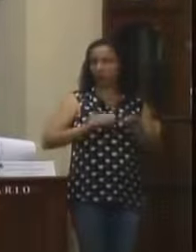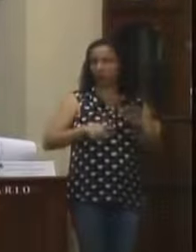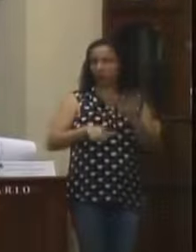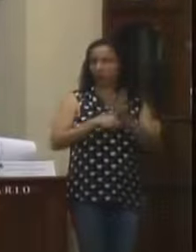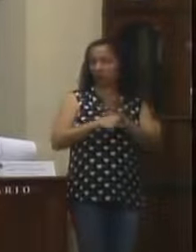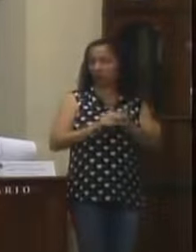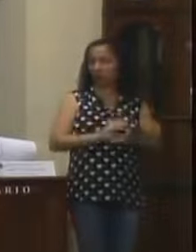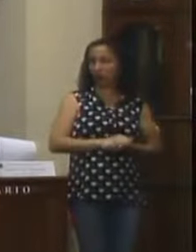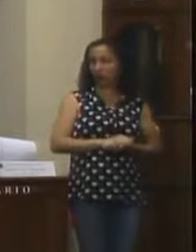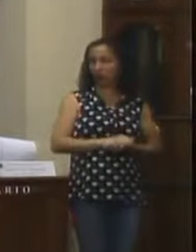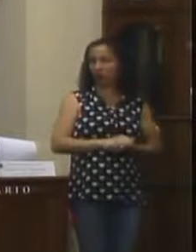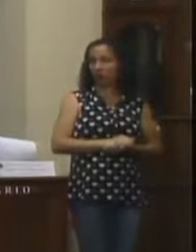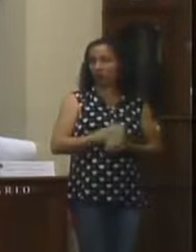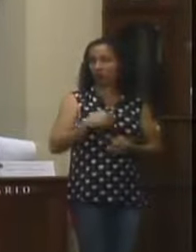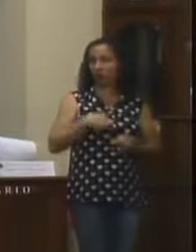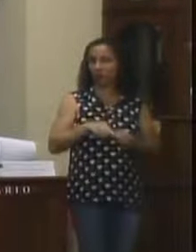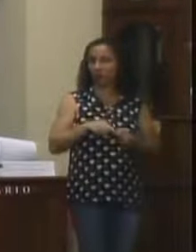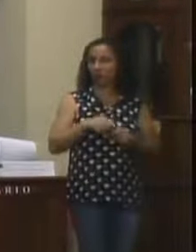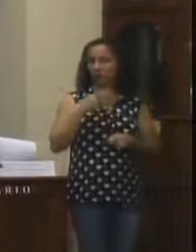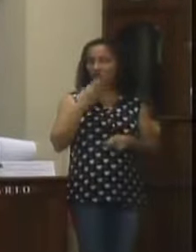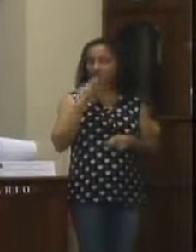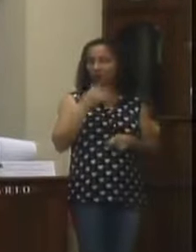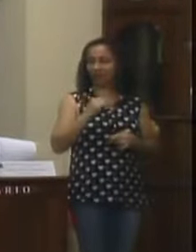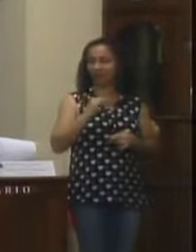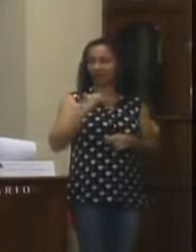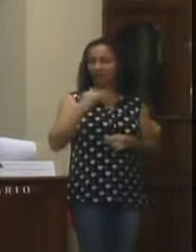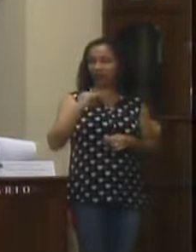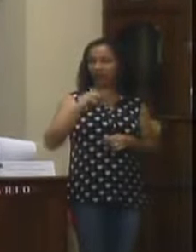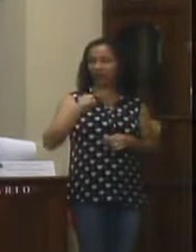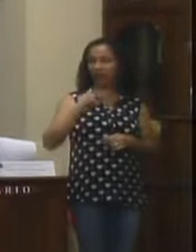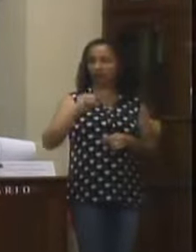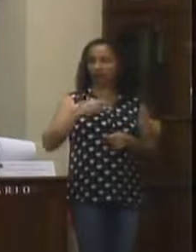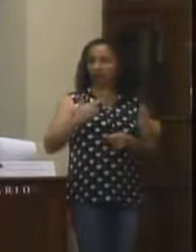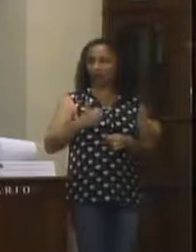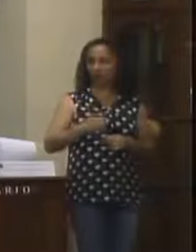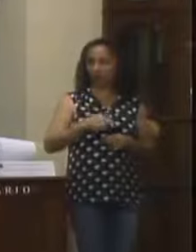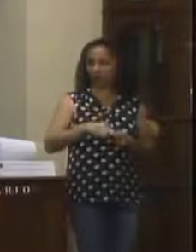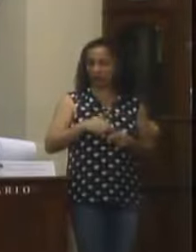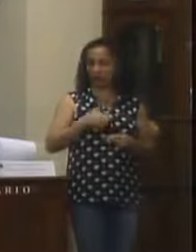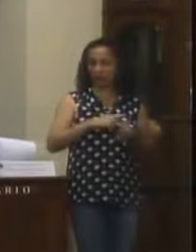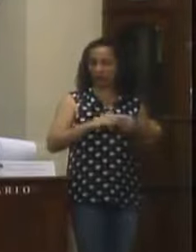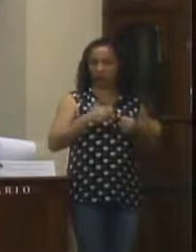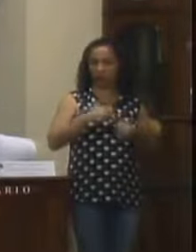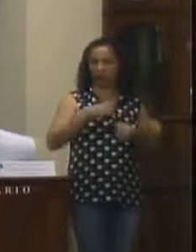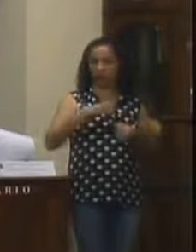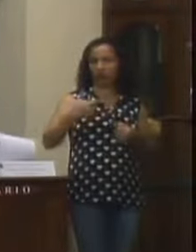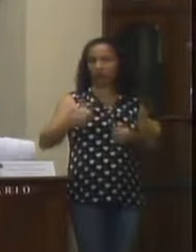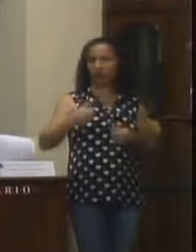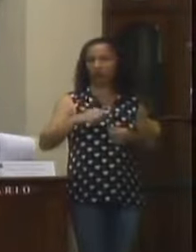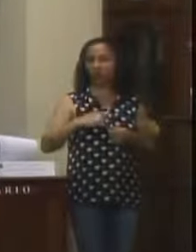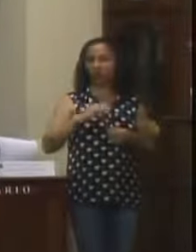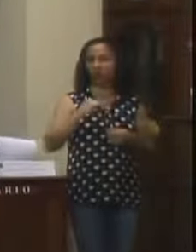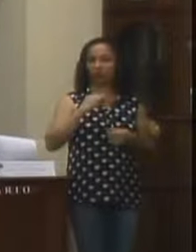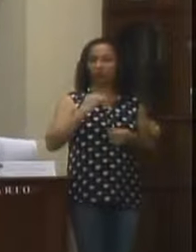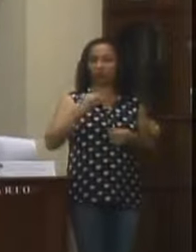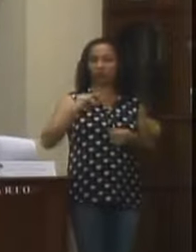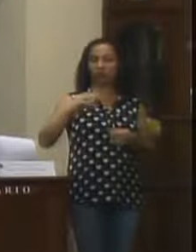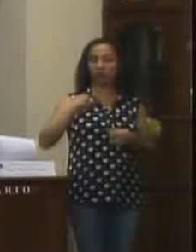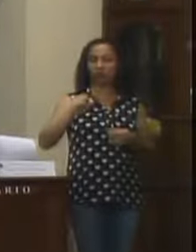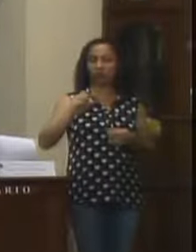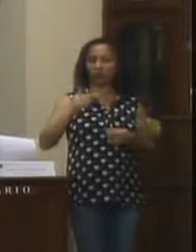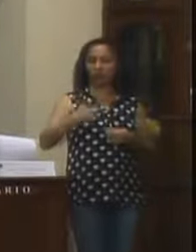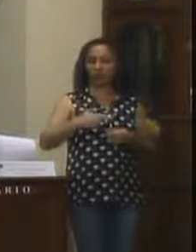com fundamento no artigo 135, inciso 1, combinado com o artigo 136, parágrafo 1º, inciso 2 do Regimento Interno. Quanto